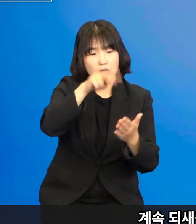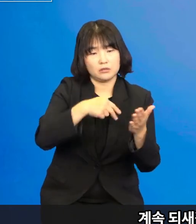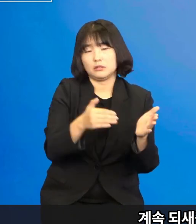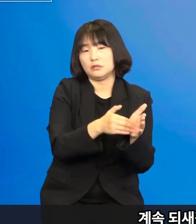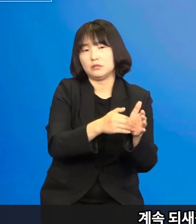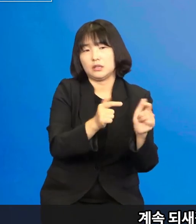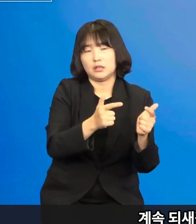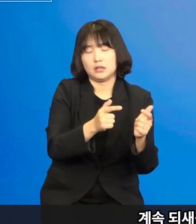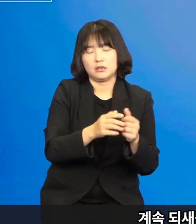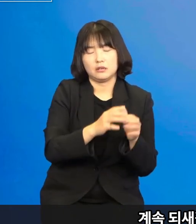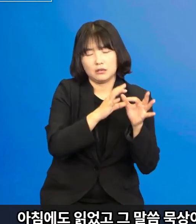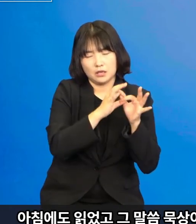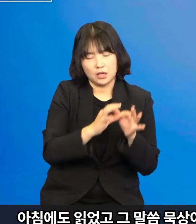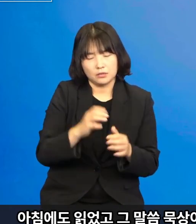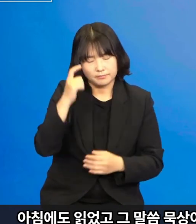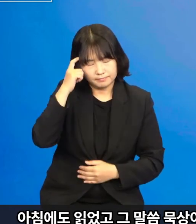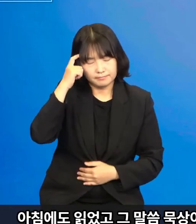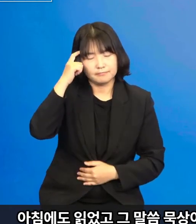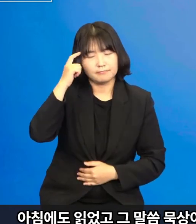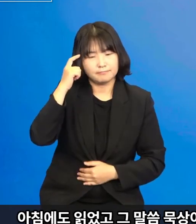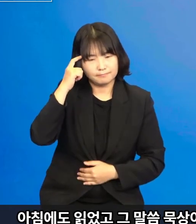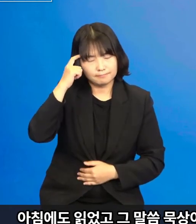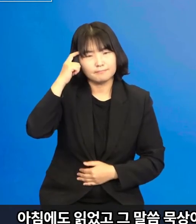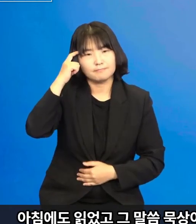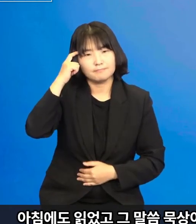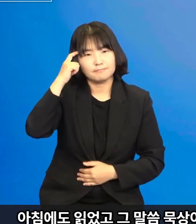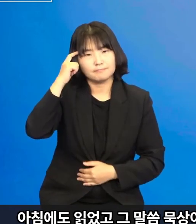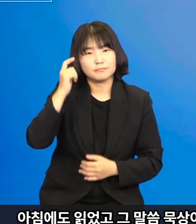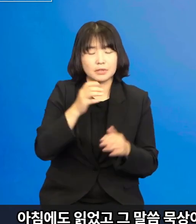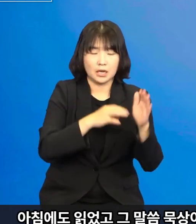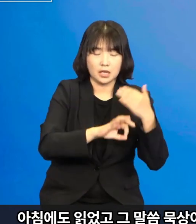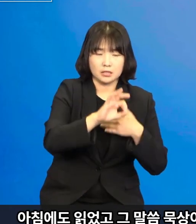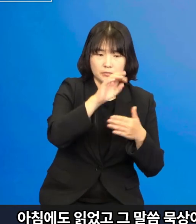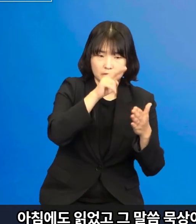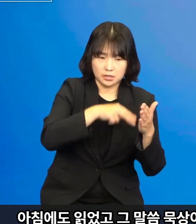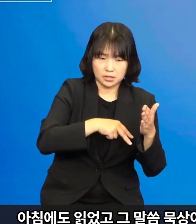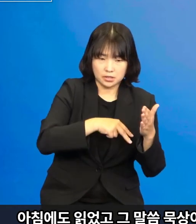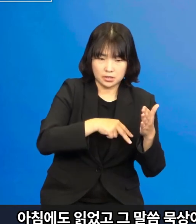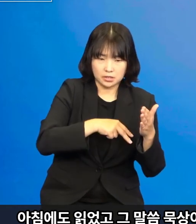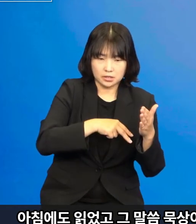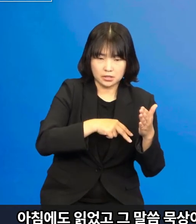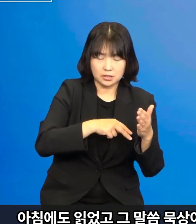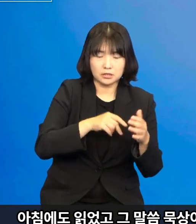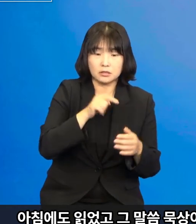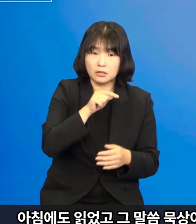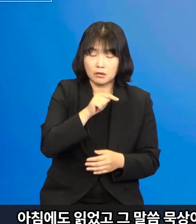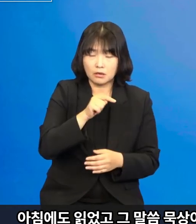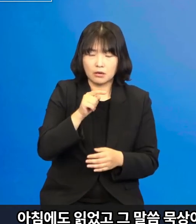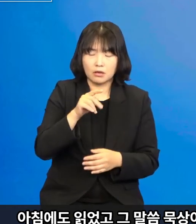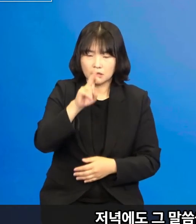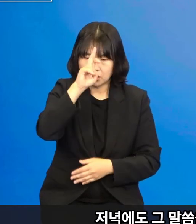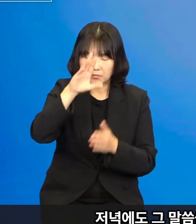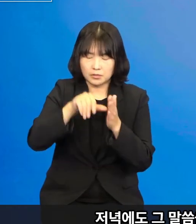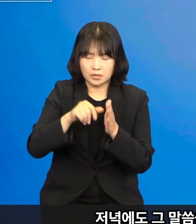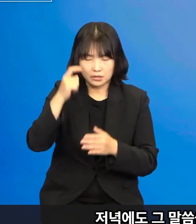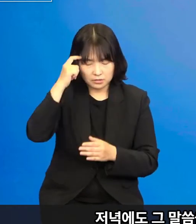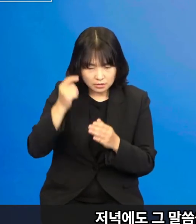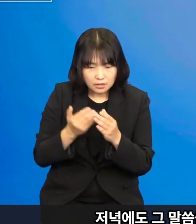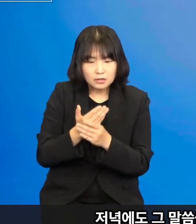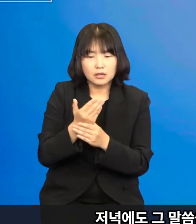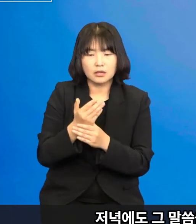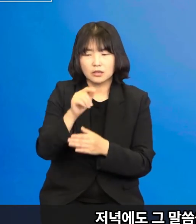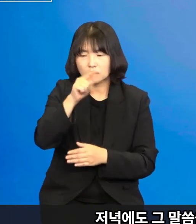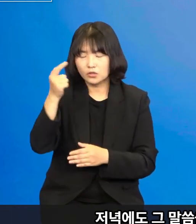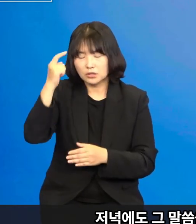계속 되새김질하는 거예요. 아침에도 읽었고 그 말씀 묵상이 점심에도 되새기고 오후에도 되새기고 저녁에도 그